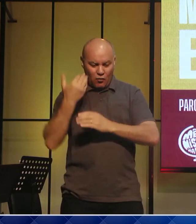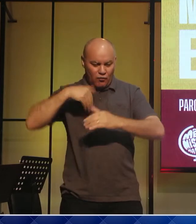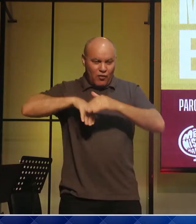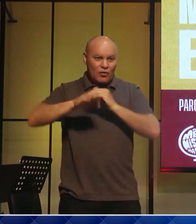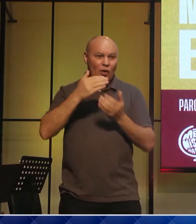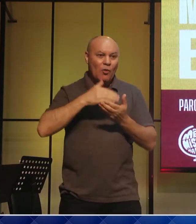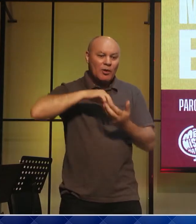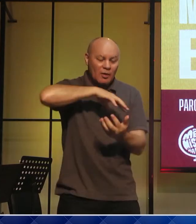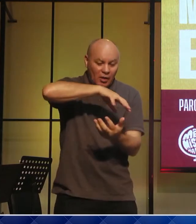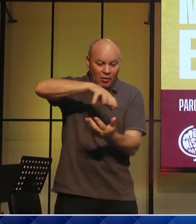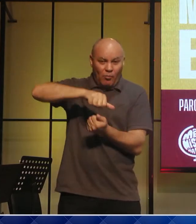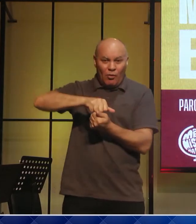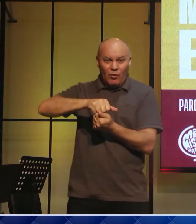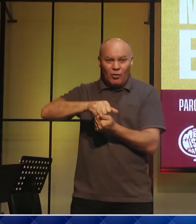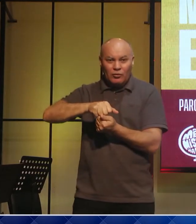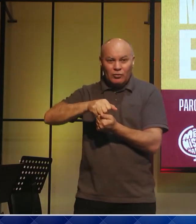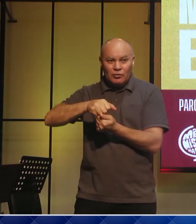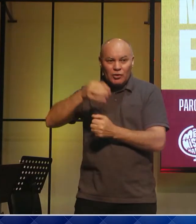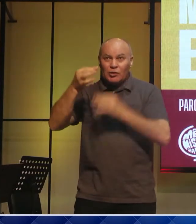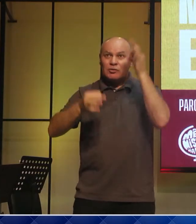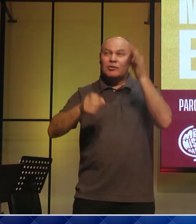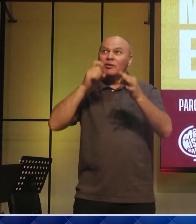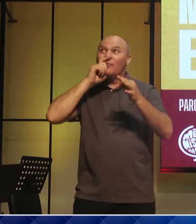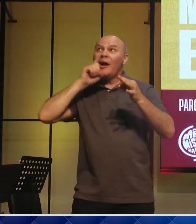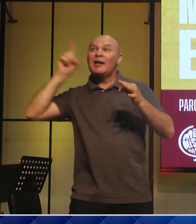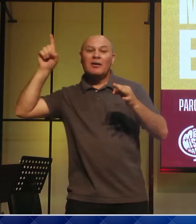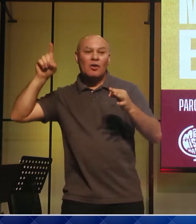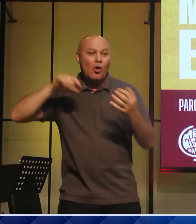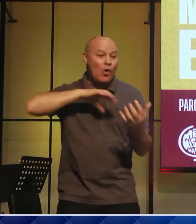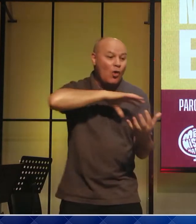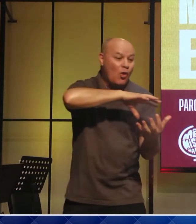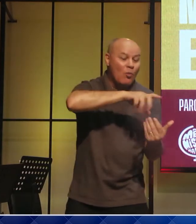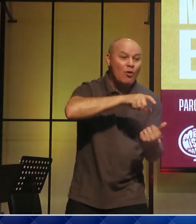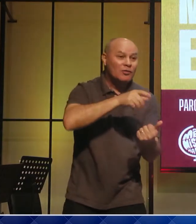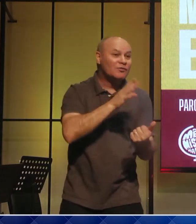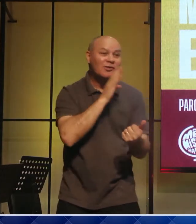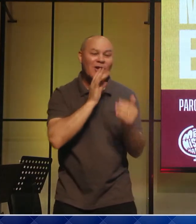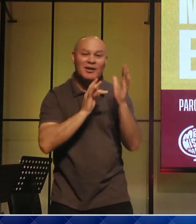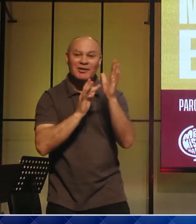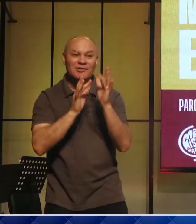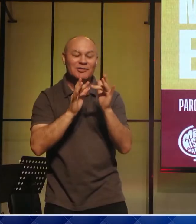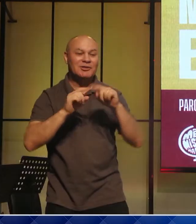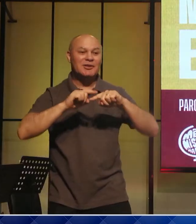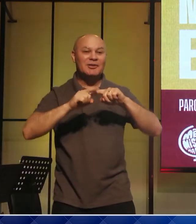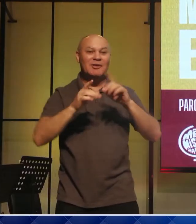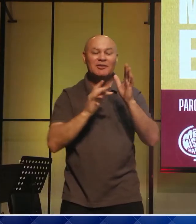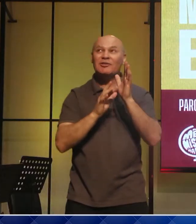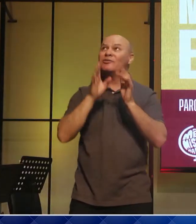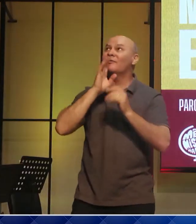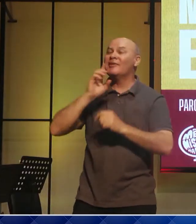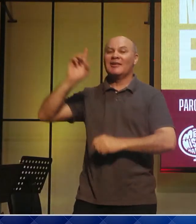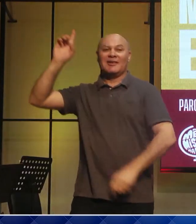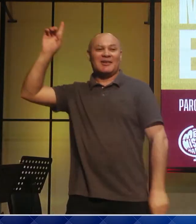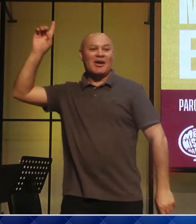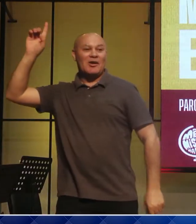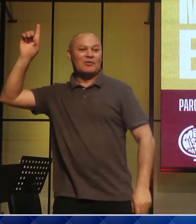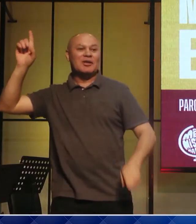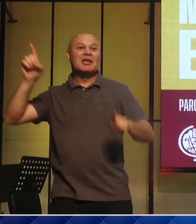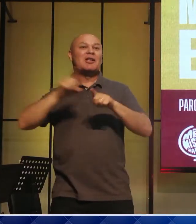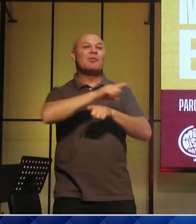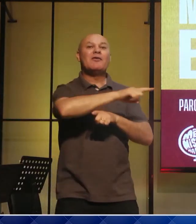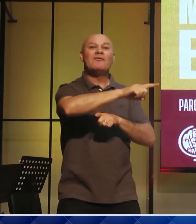justo, o mundo não te conheceu, eu, porém, te conheci, e também esses reconheceram que tu